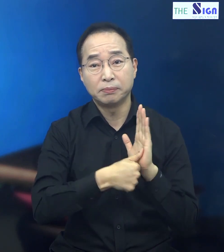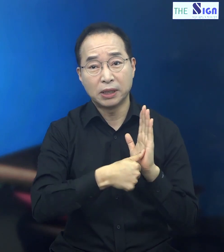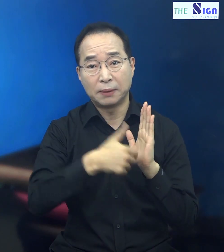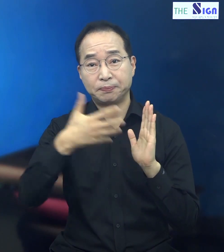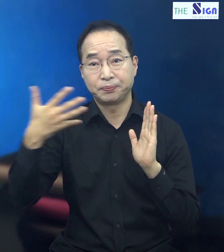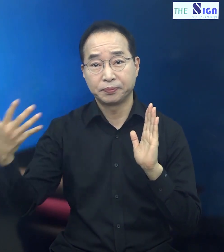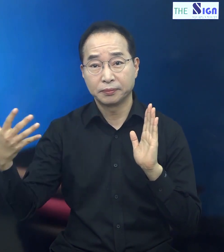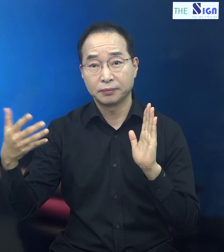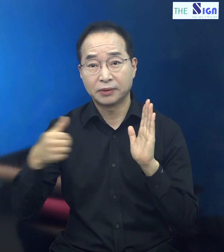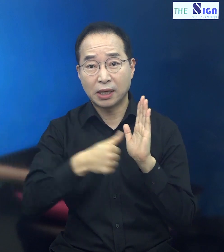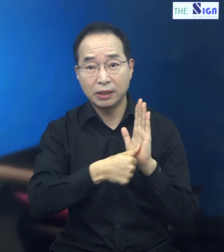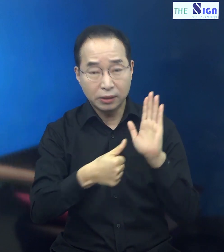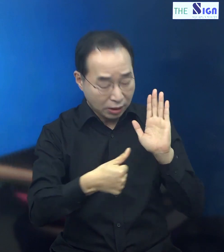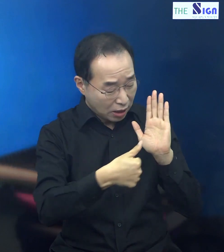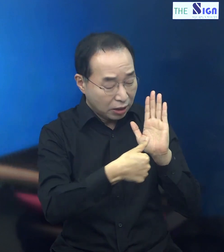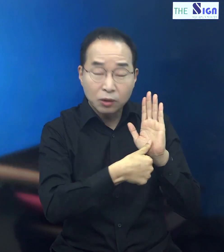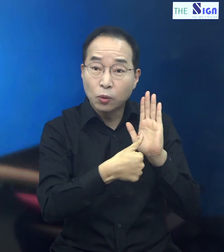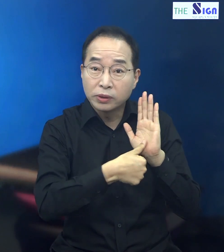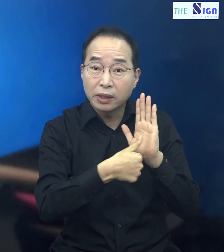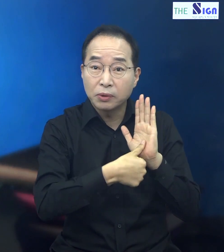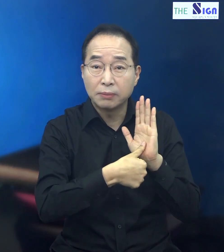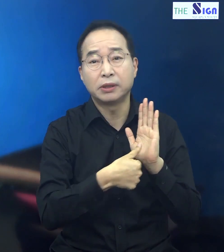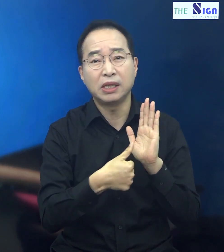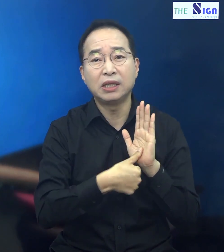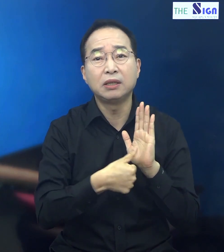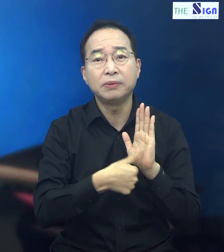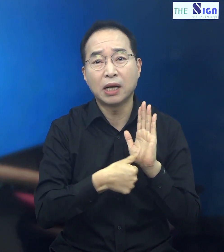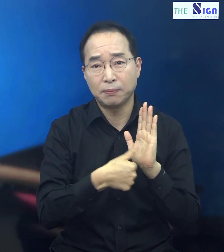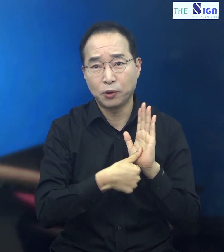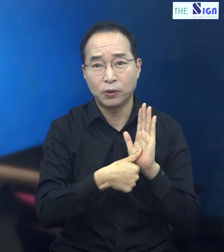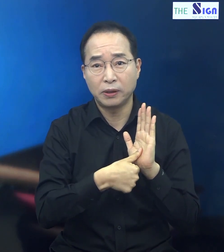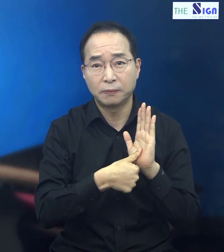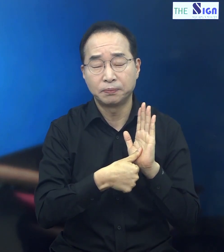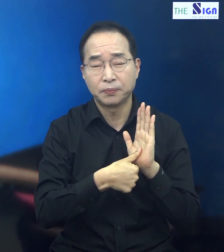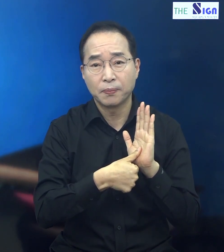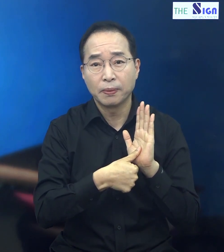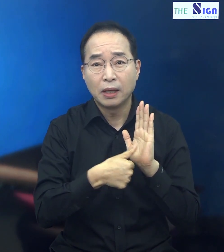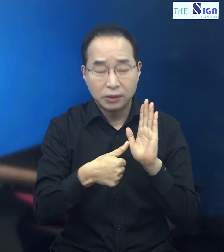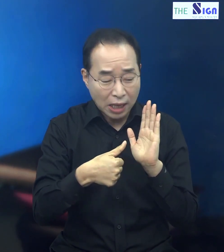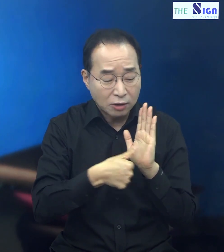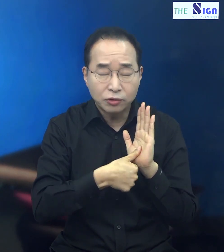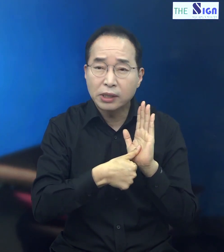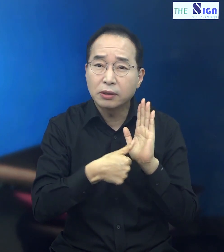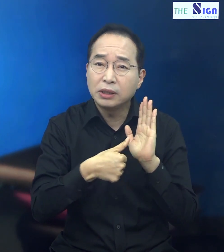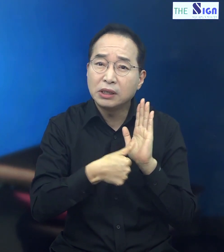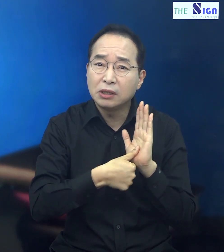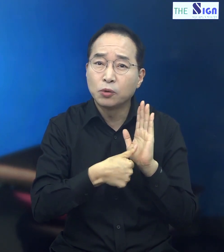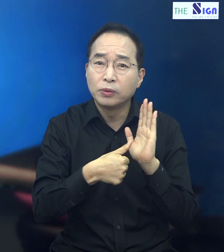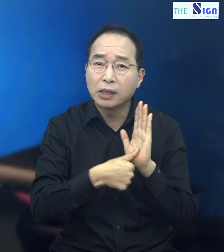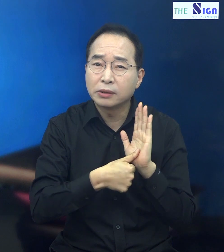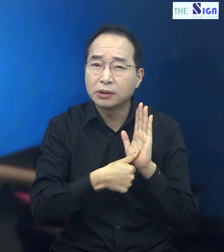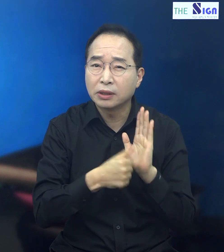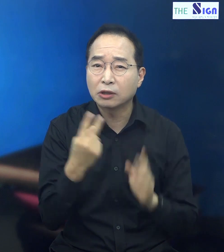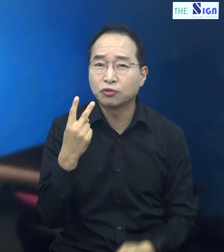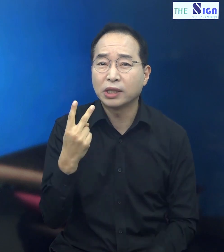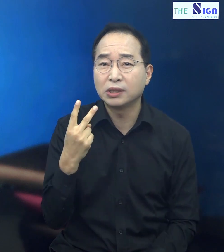이겁니다. 자, 이때 이 동작이 뭐냐면 이게 이름이라는 표현이에요. 이제 한국에서는 이 동작을 쓰는 게 딱 두 가지